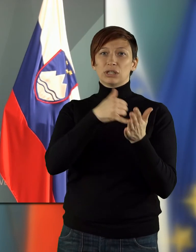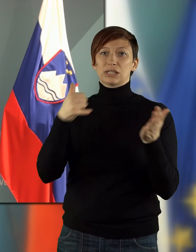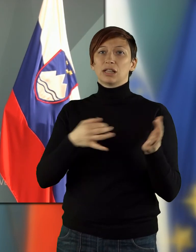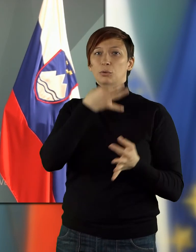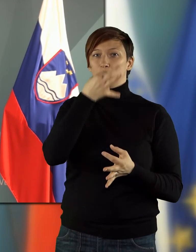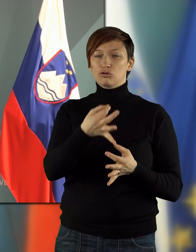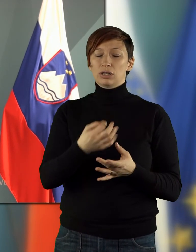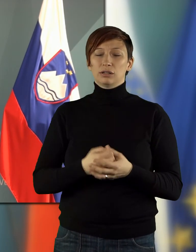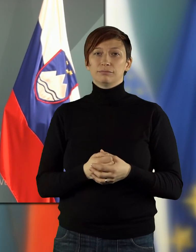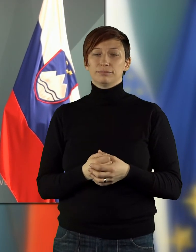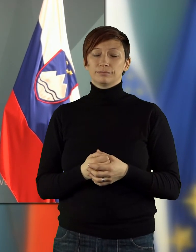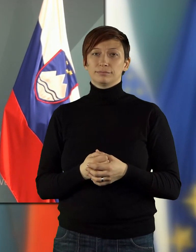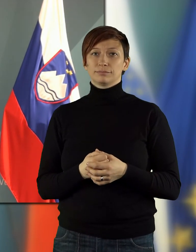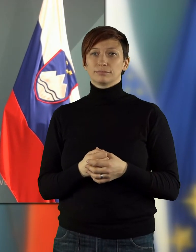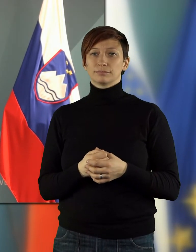Še zadnje, kot vam